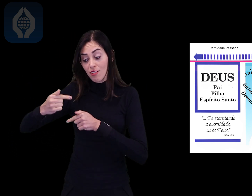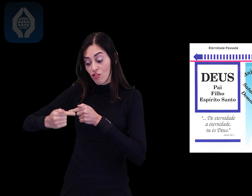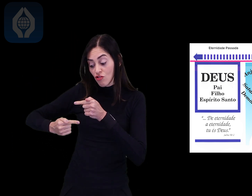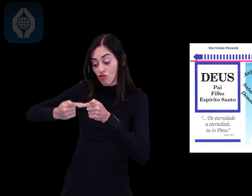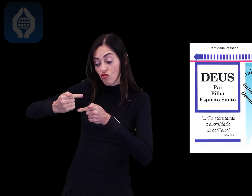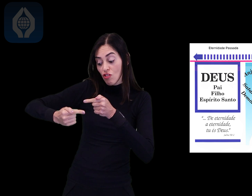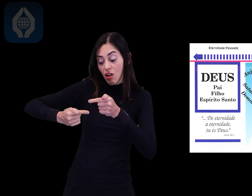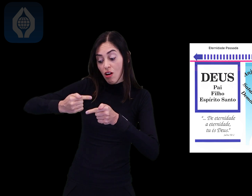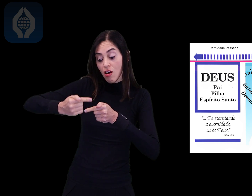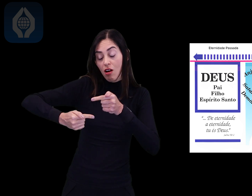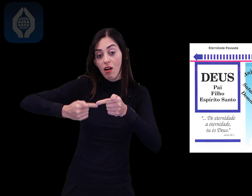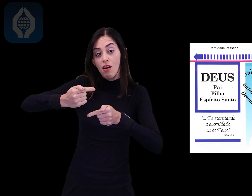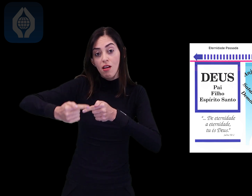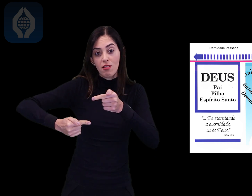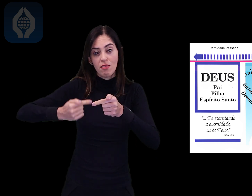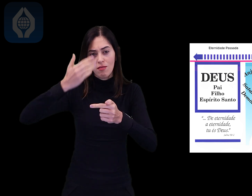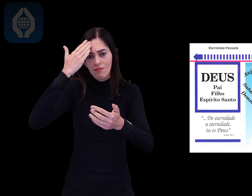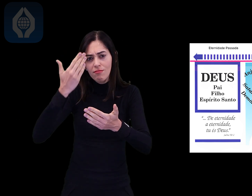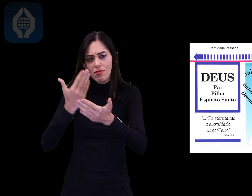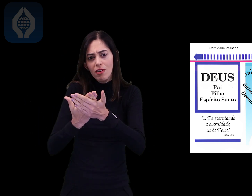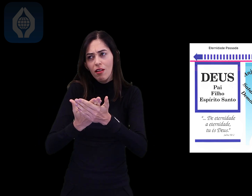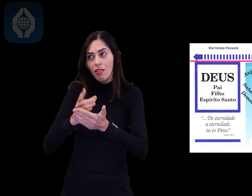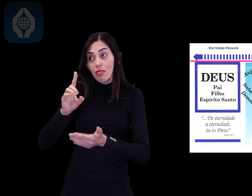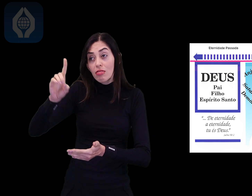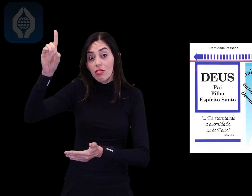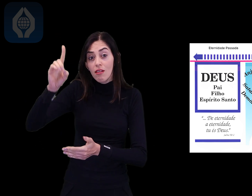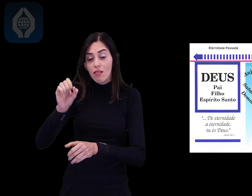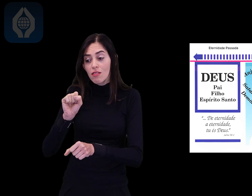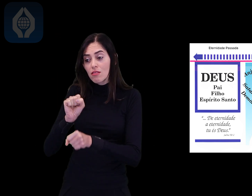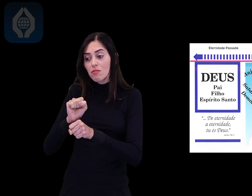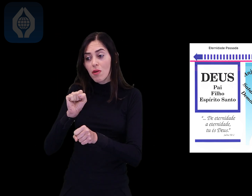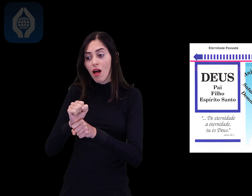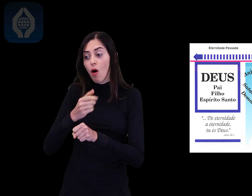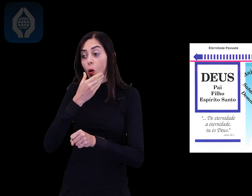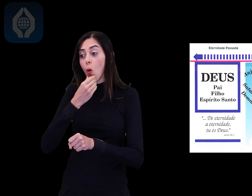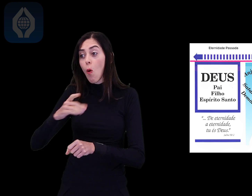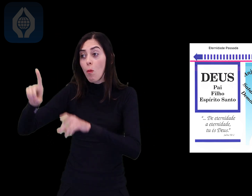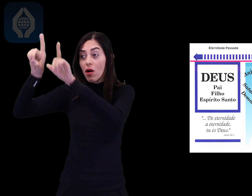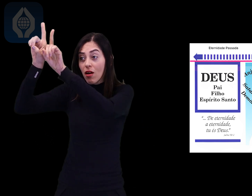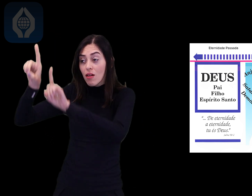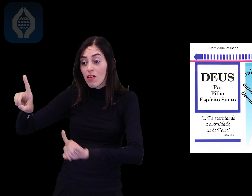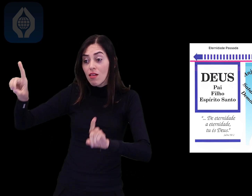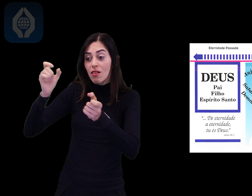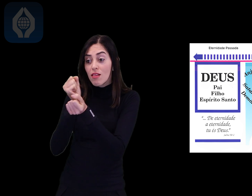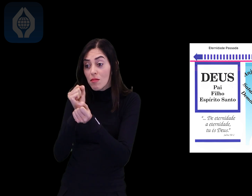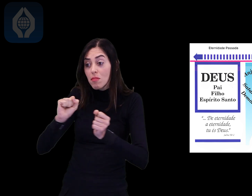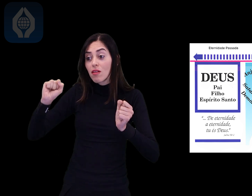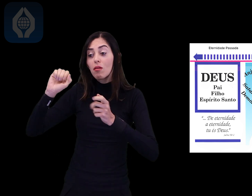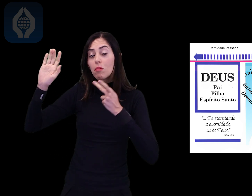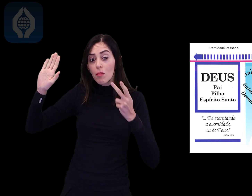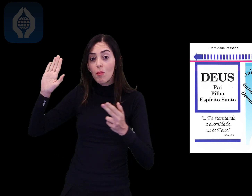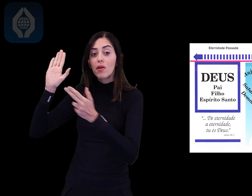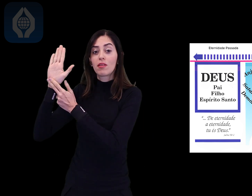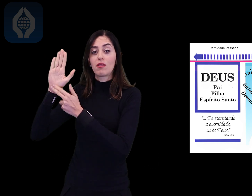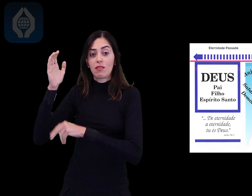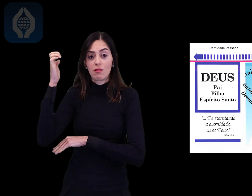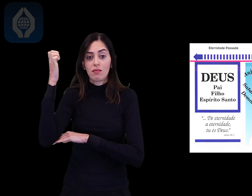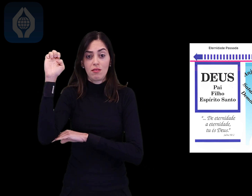que creram em Deus e esperaram pelo libertador prometido no jardim do Éden. A parte da história bíblica